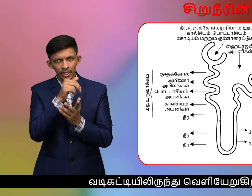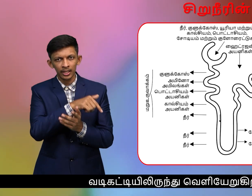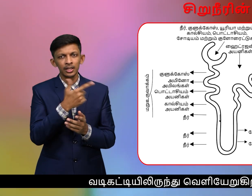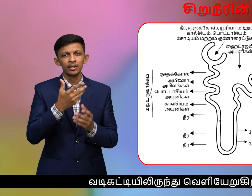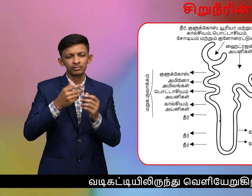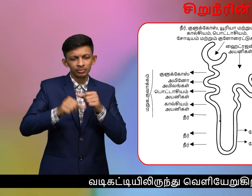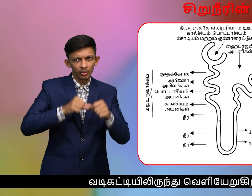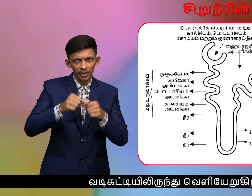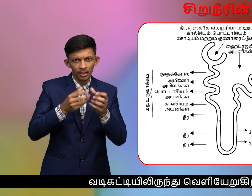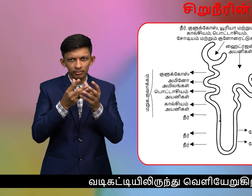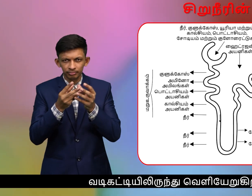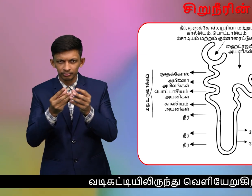வெளியேற்றுகிறது.